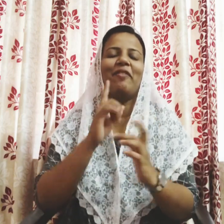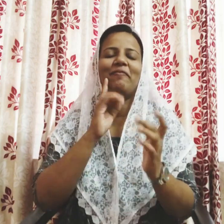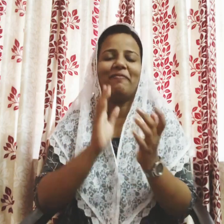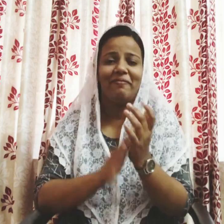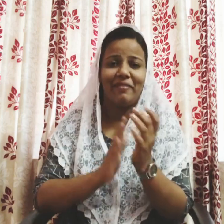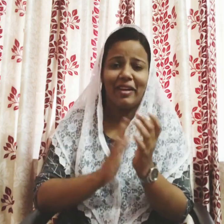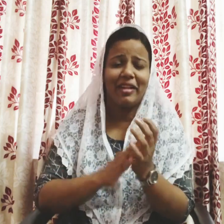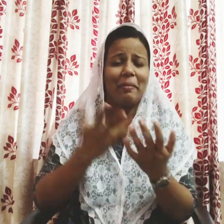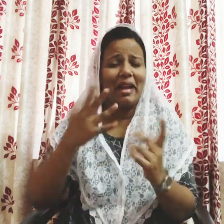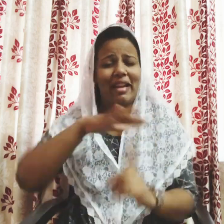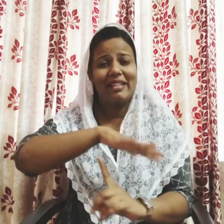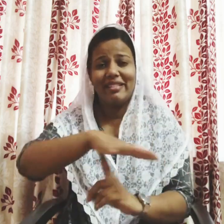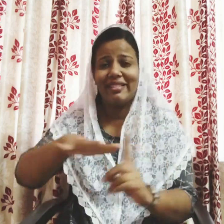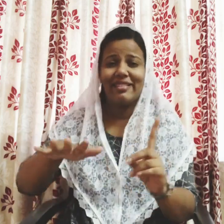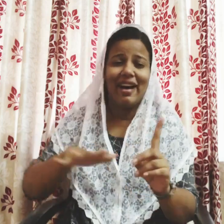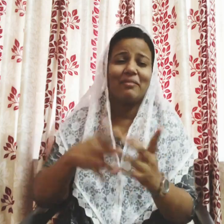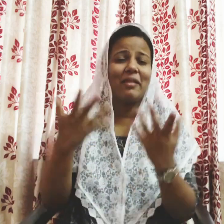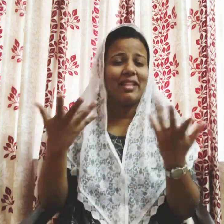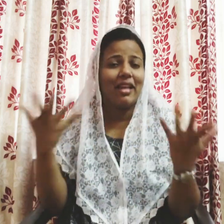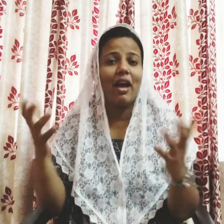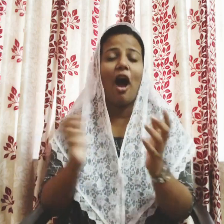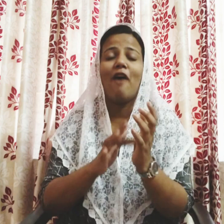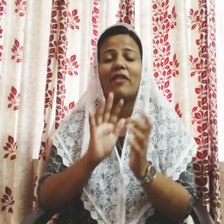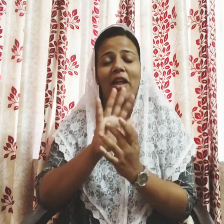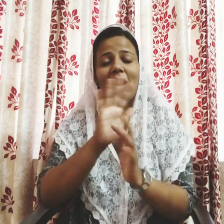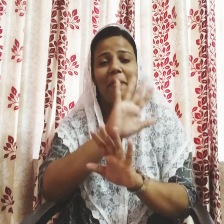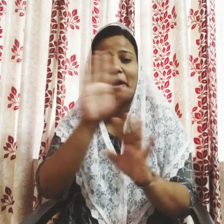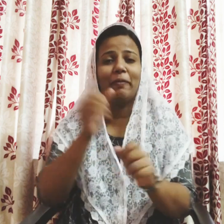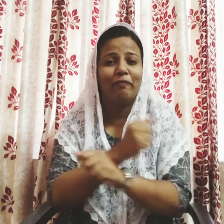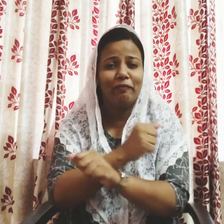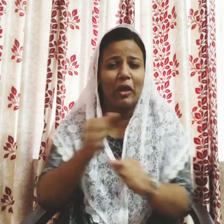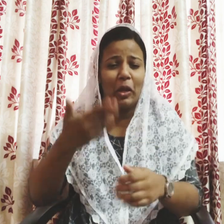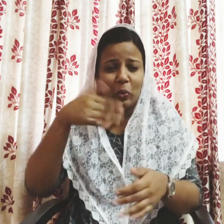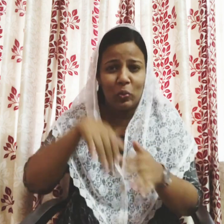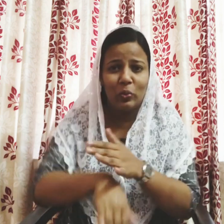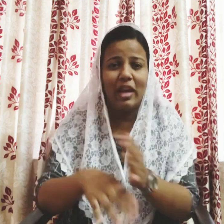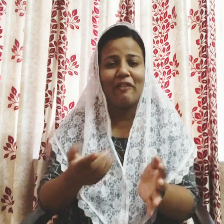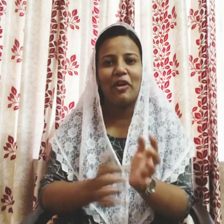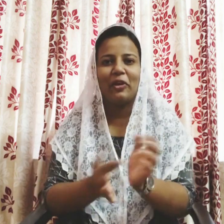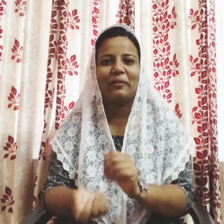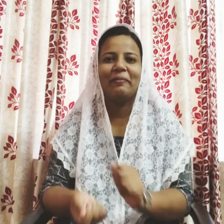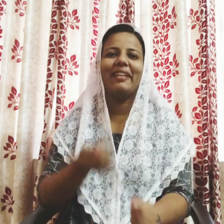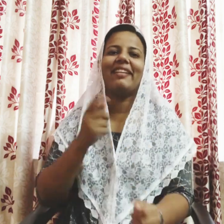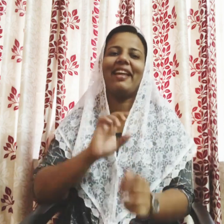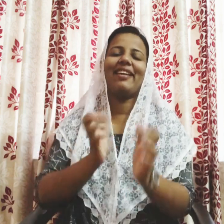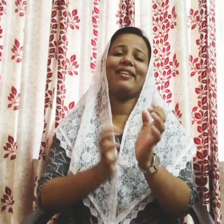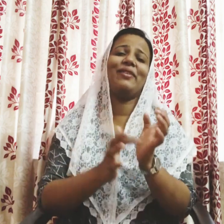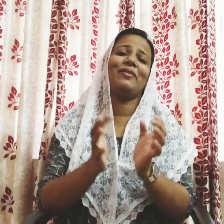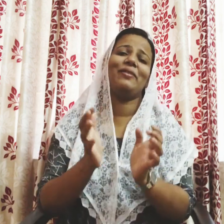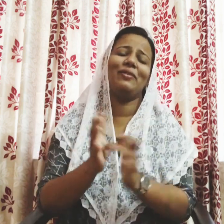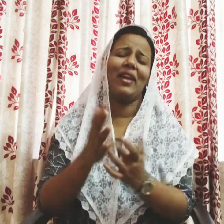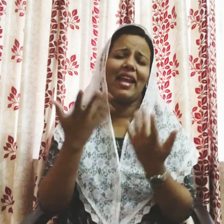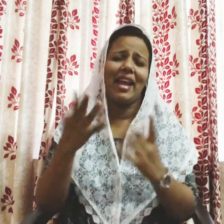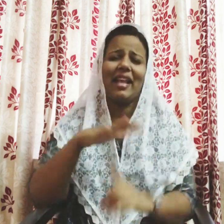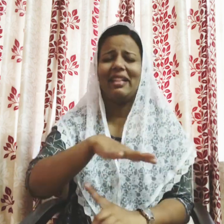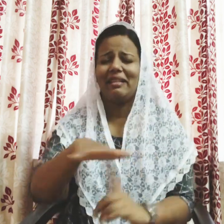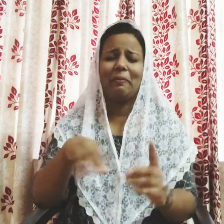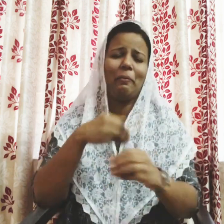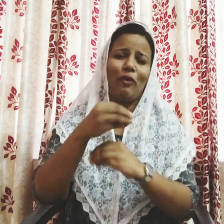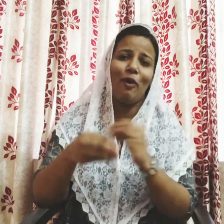ഏത് സാഹചര്യത്തിൽ നിന്നും നമ്മളെ രക്ഷിക്കുവാൻ കഴിവുള്ള, ഏത് കുഴിയിൽ നിന്നും നമ്മളെ കയറ്റുവാൻ കഴിവുള്ള, ഏത് അവസ്ഥയ്ക്കകത്തുനിന്നും നമ്മളെ വിടുവിപ്പാൻ